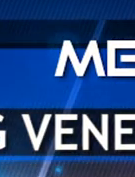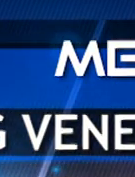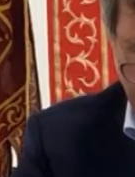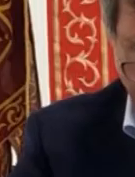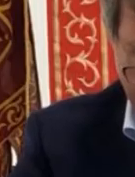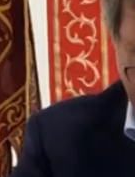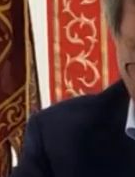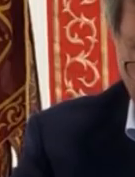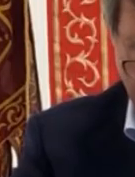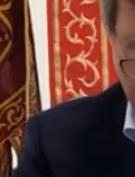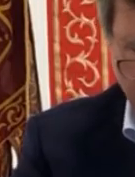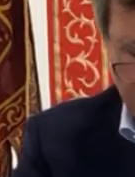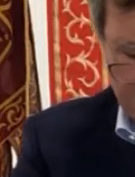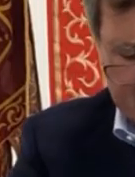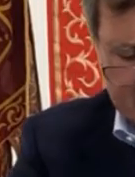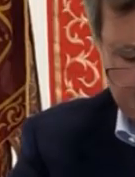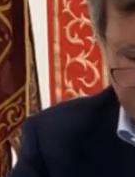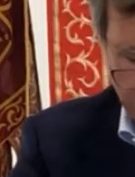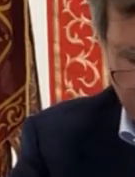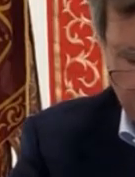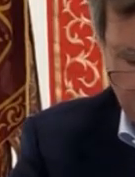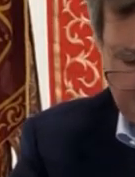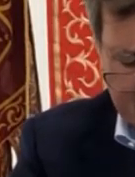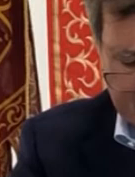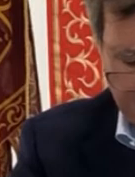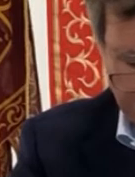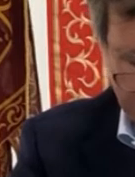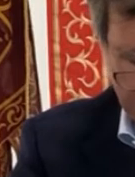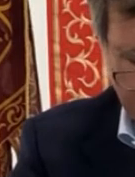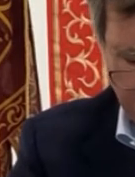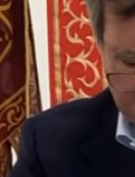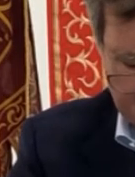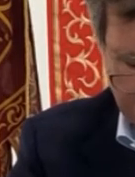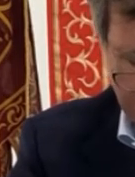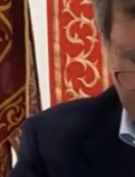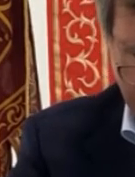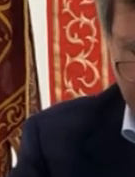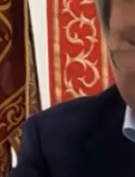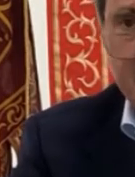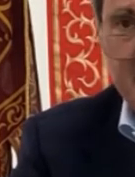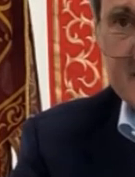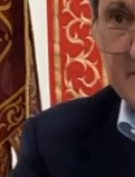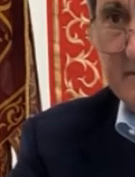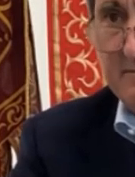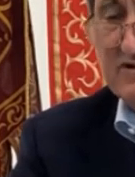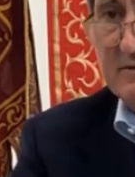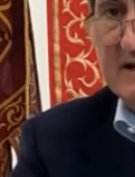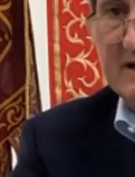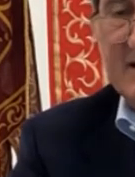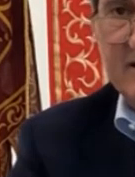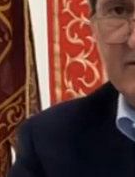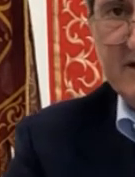io penso che le scuole sono d'accordo con quello che ha dichiarato il ministro più volte devono essere aperte il prima